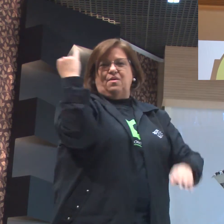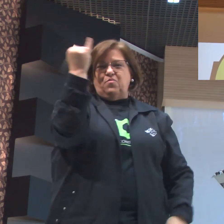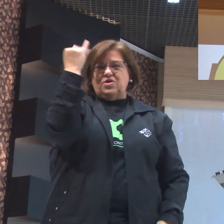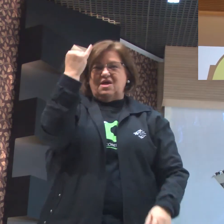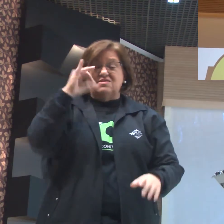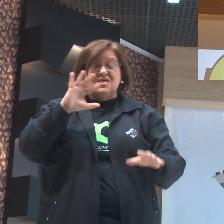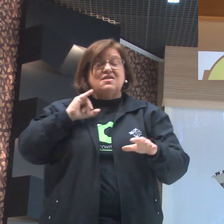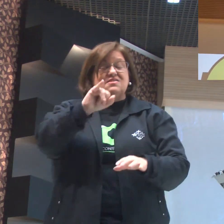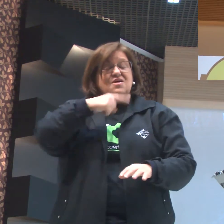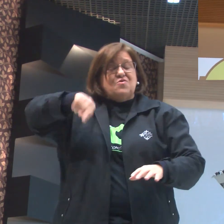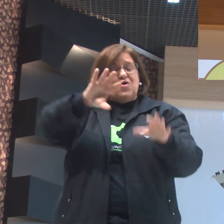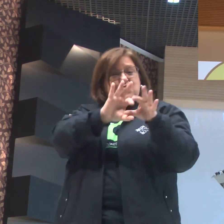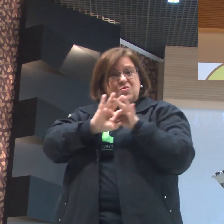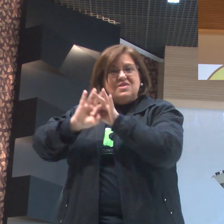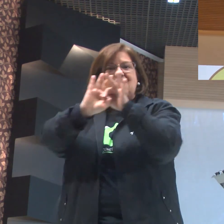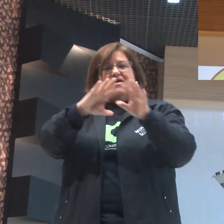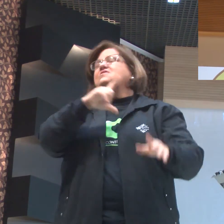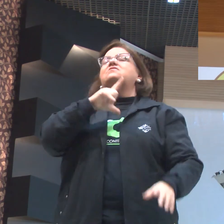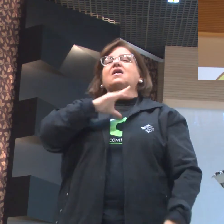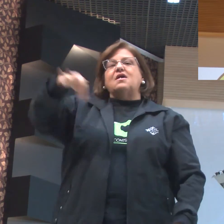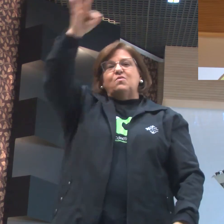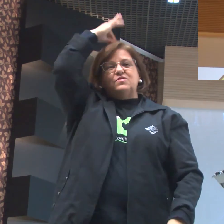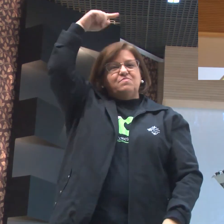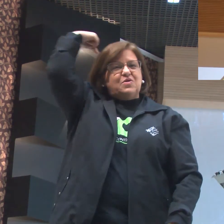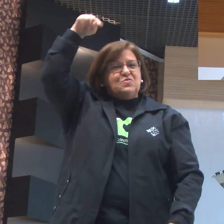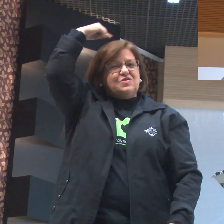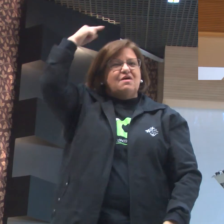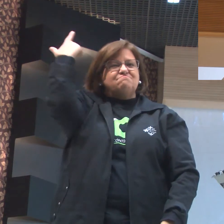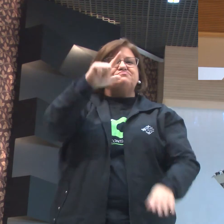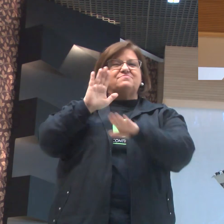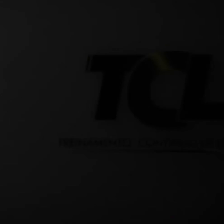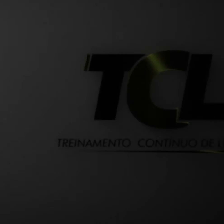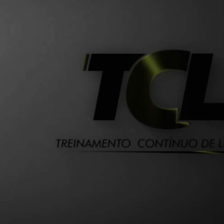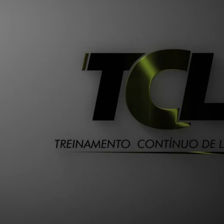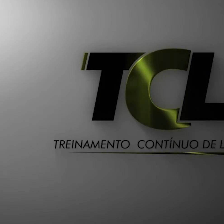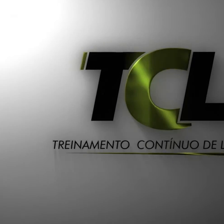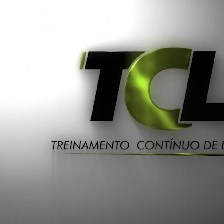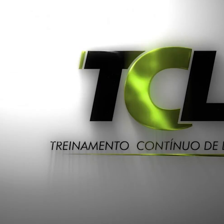Santo opera. Amém? Fica em pé na presença de Deus.